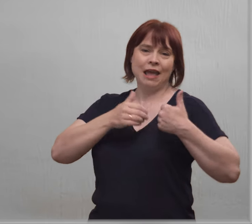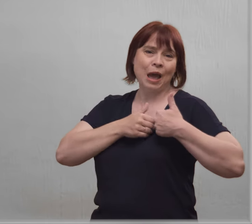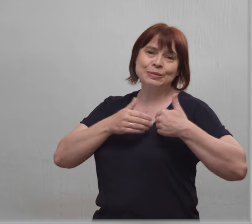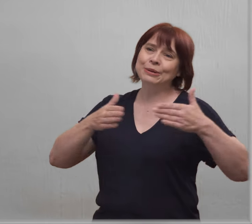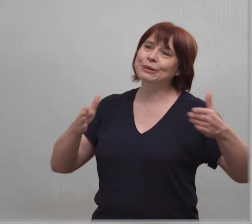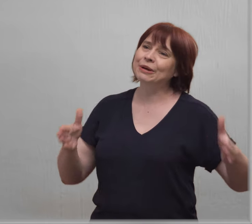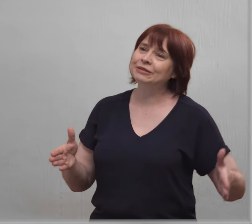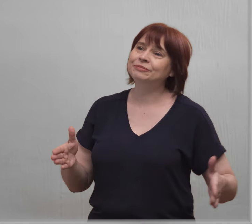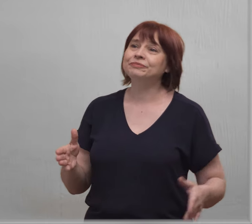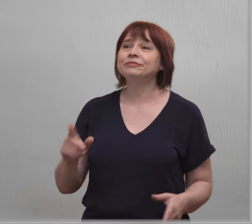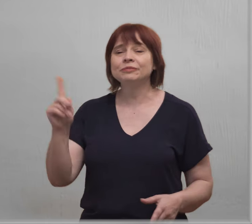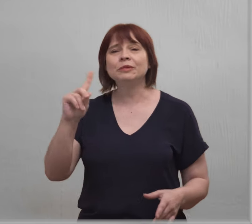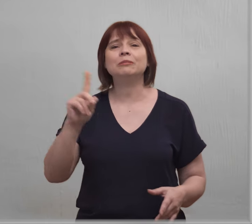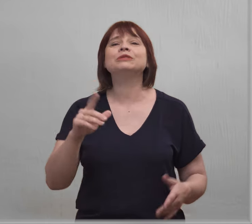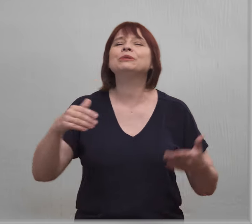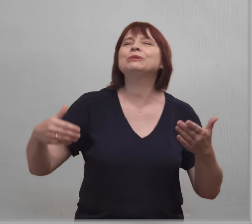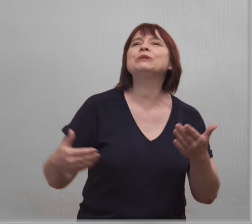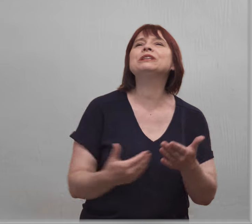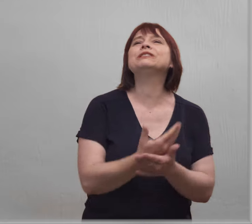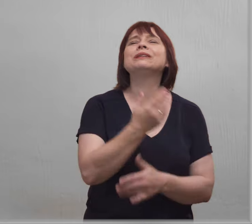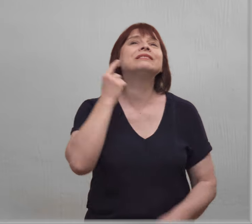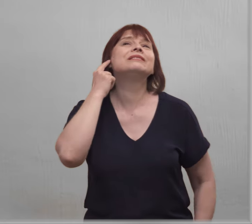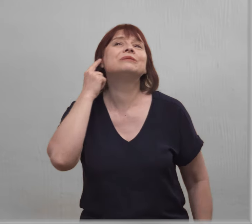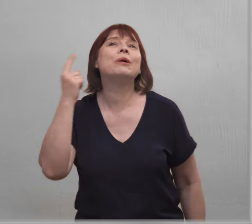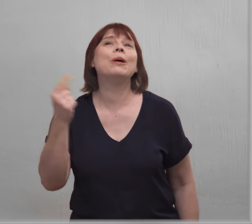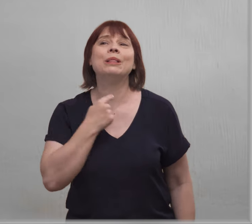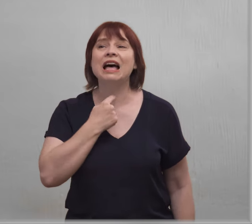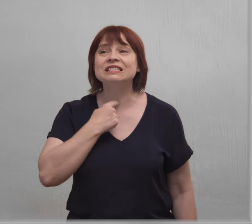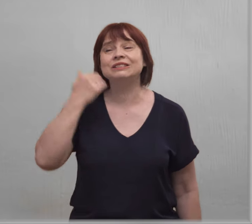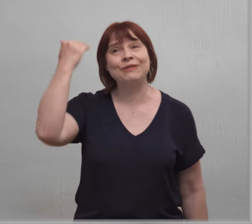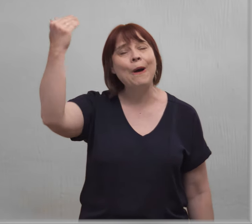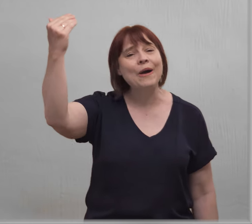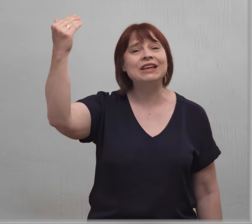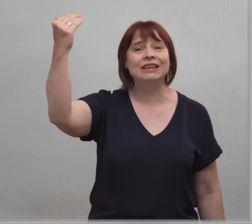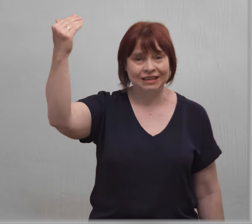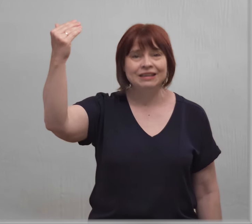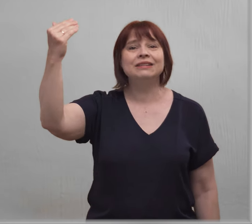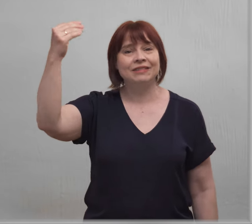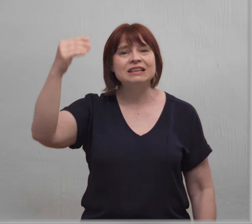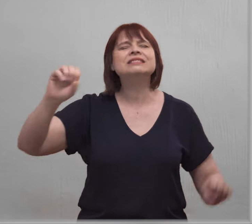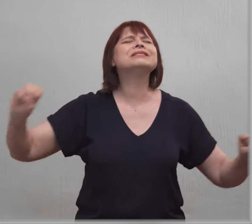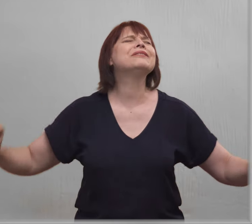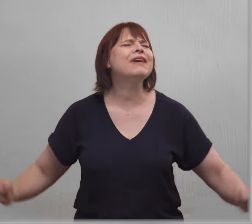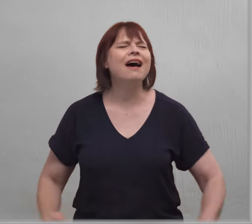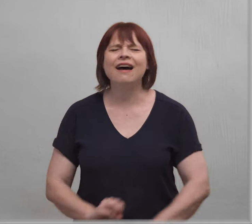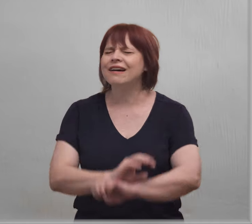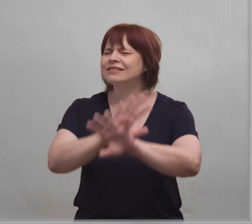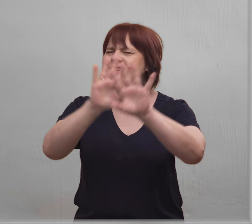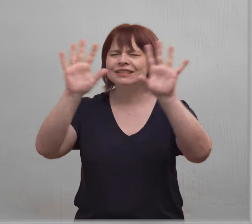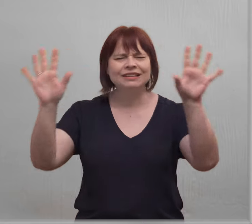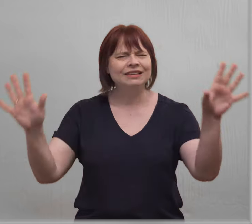открой, чтобы вновь услышать голос Твой.